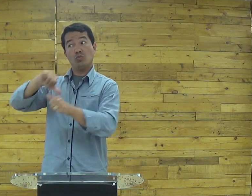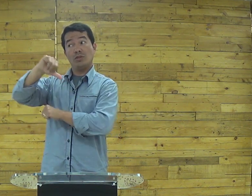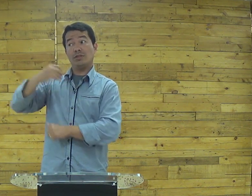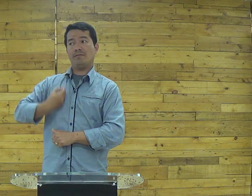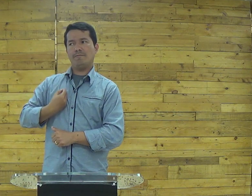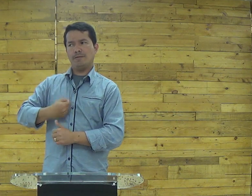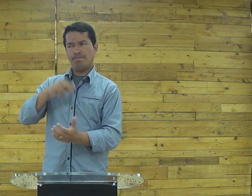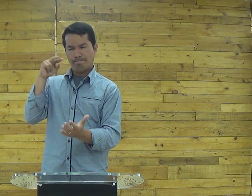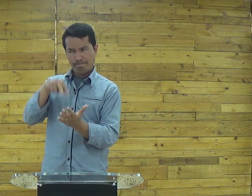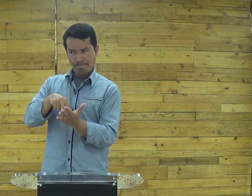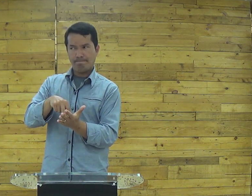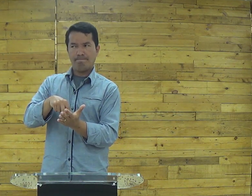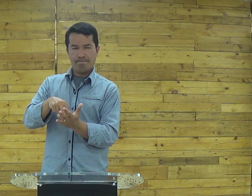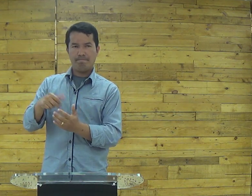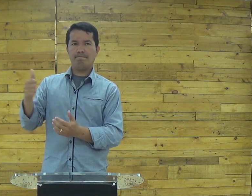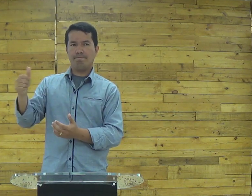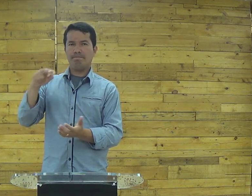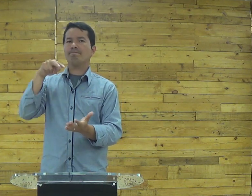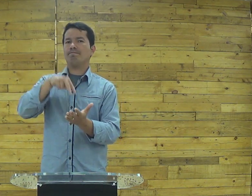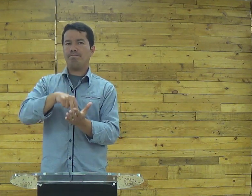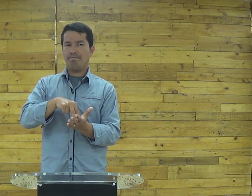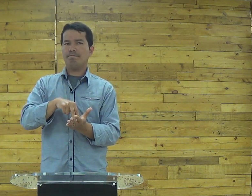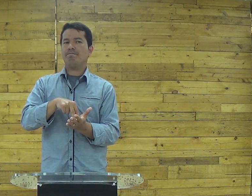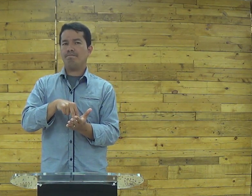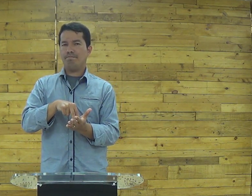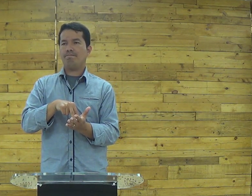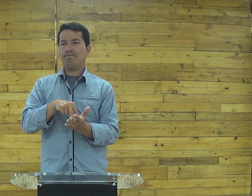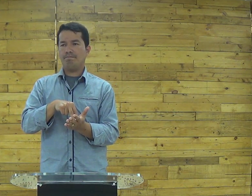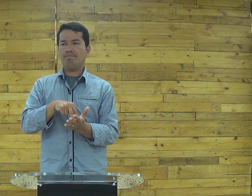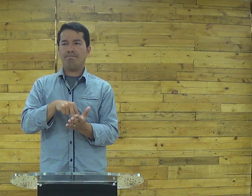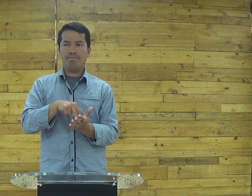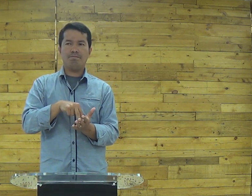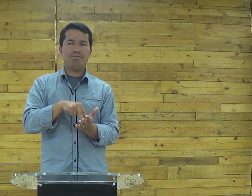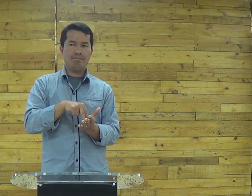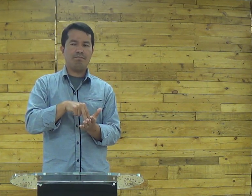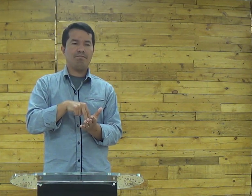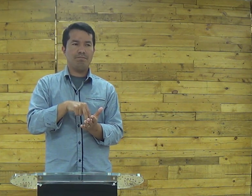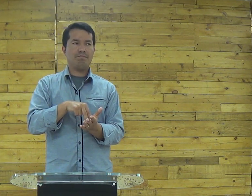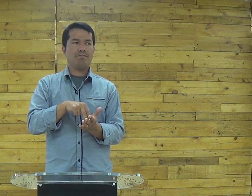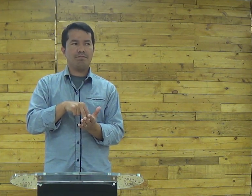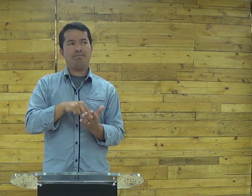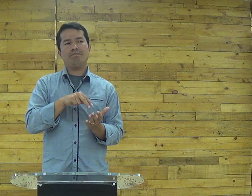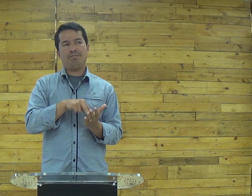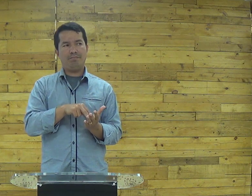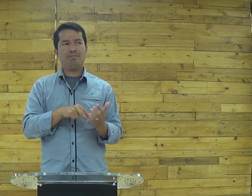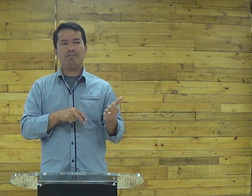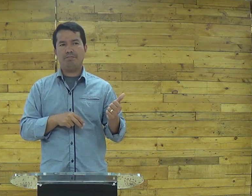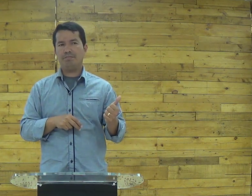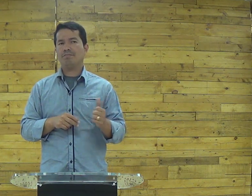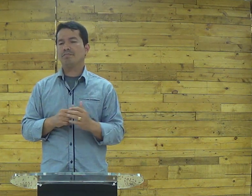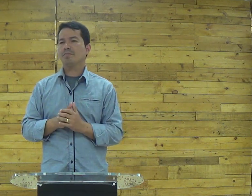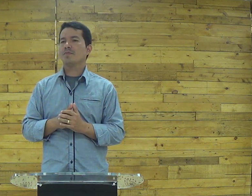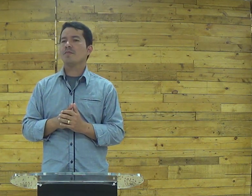Mas se você quer mudar a sua vida de verdade, fique em pé. Se você quer que a sua vida mude,